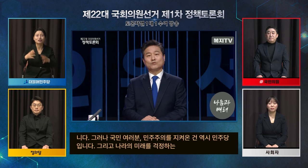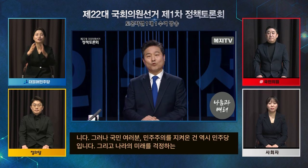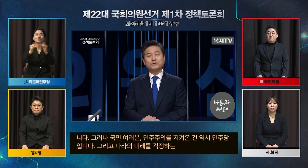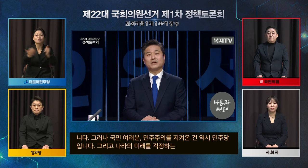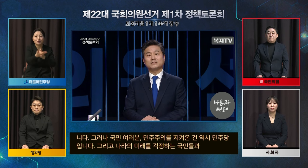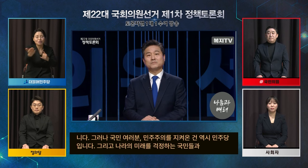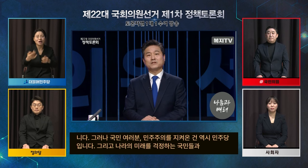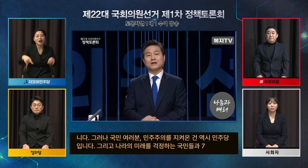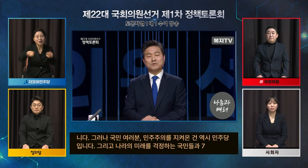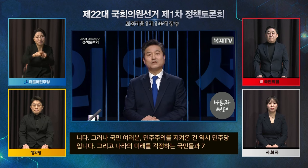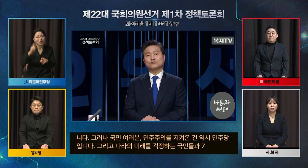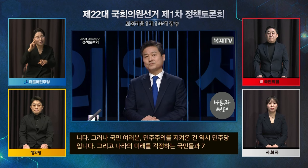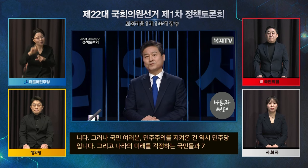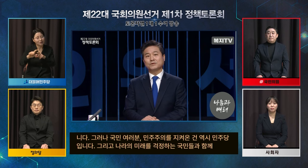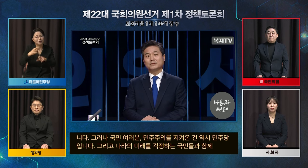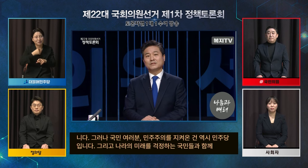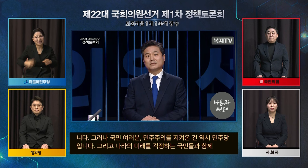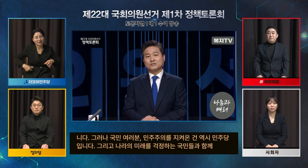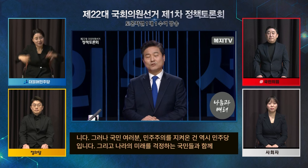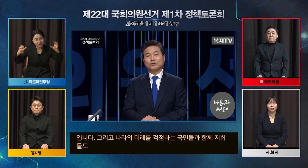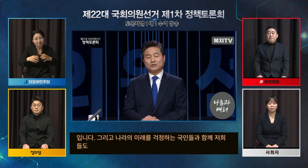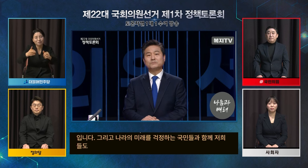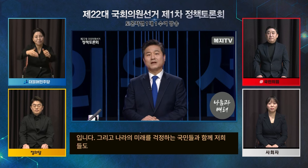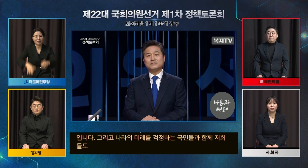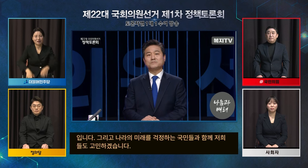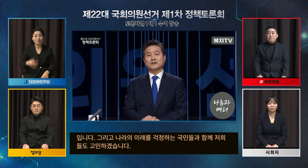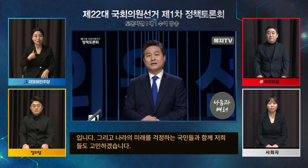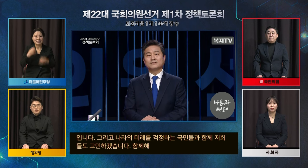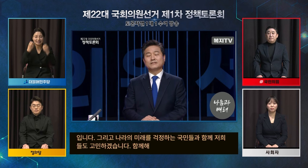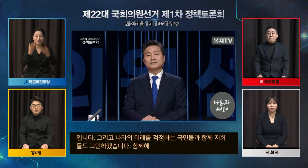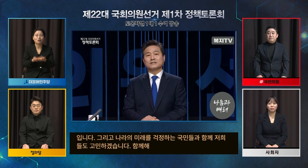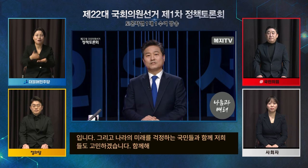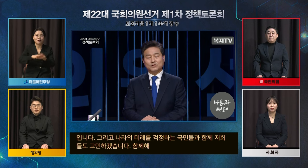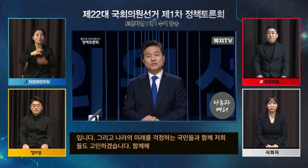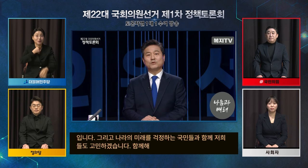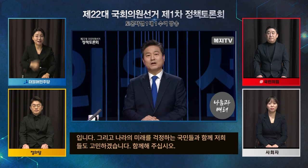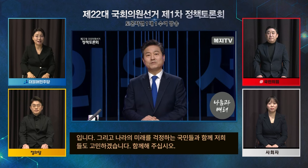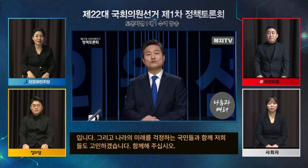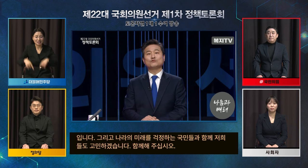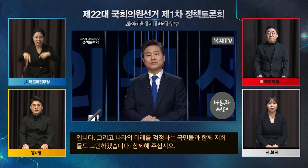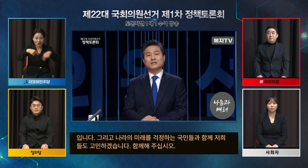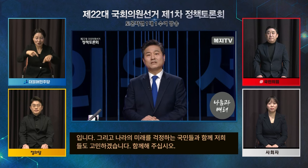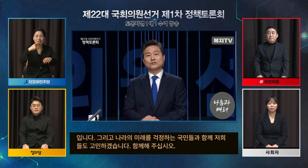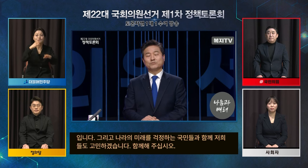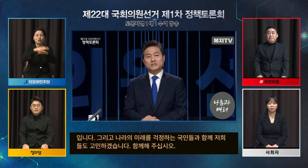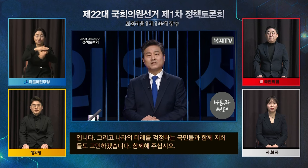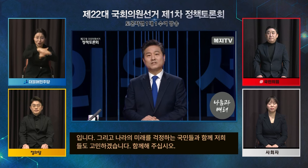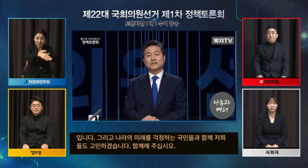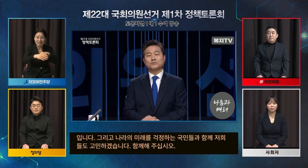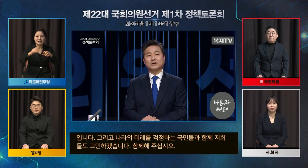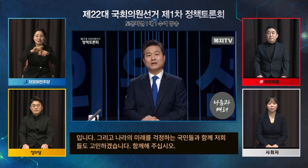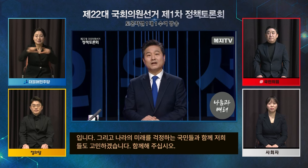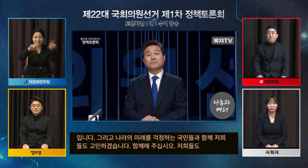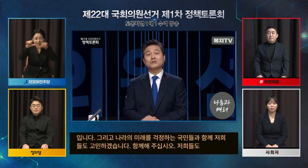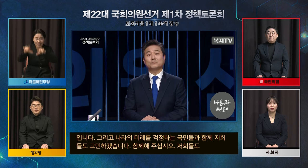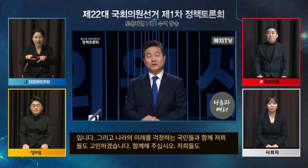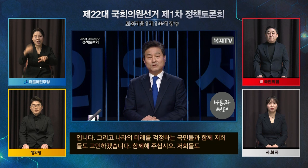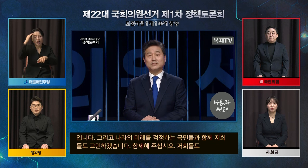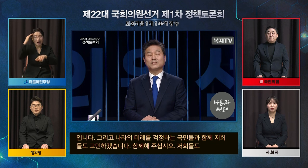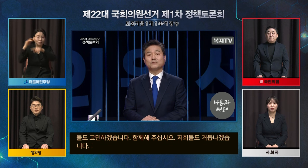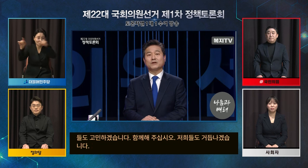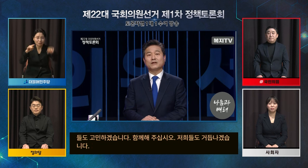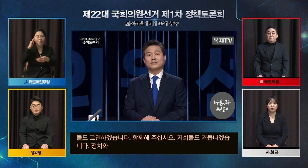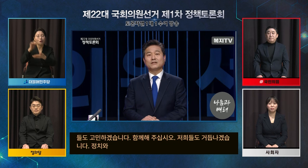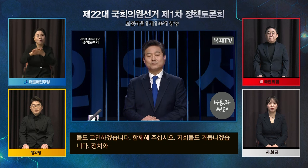저희들도 고민하겠습니다. 함께해 주십시오. 저희들도 거듭나겠습니다. 정치와 민주주의 그리고 민생을 지키기 위해 한반도